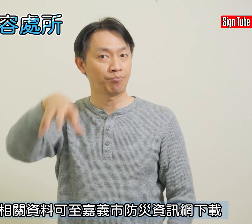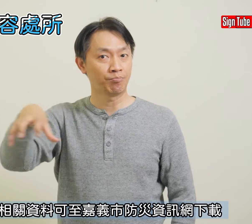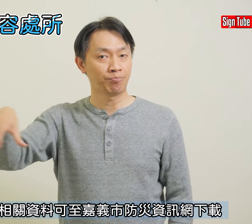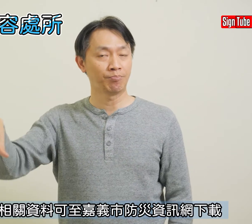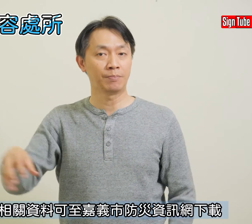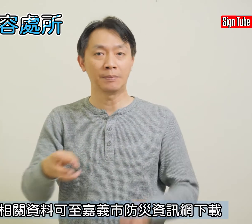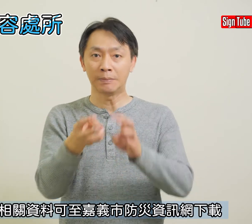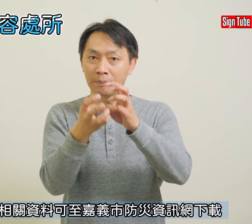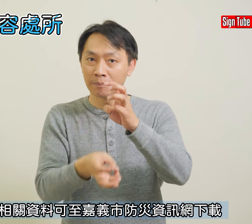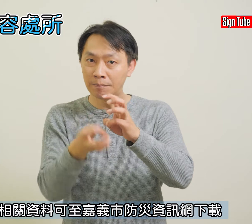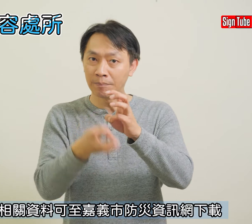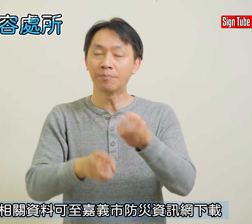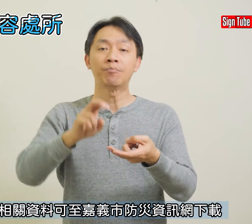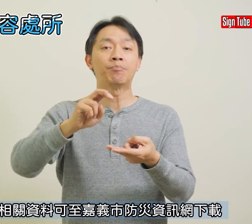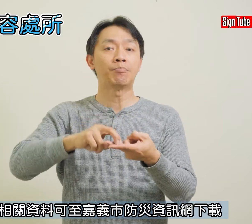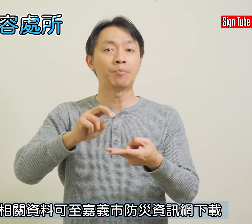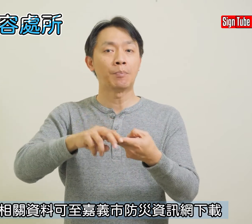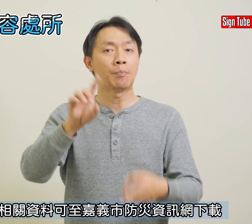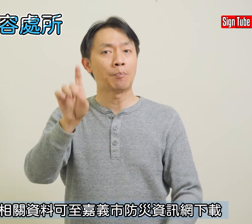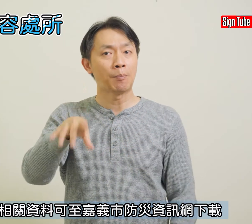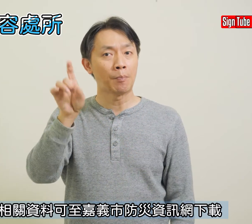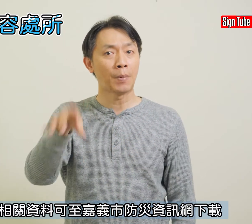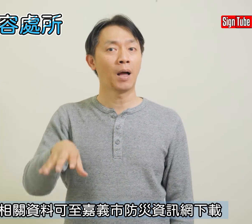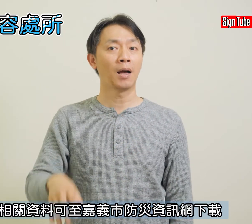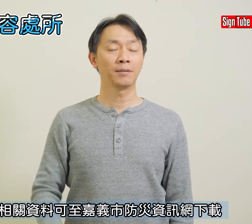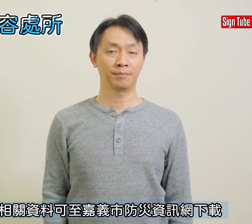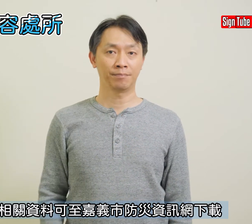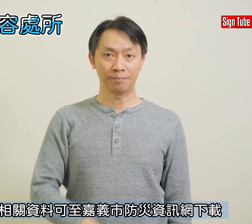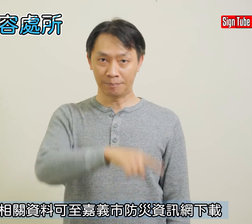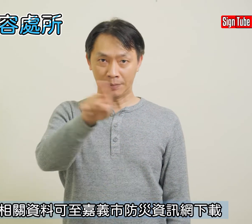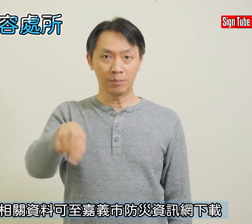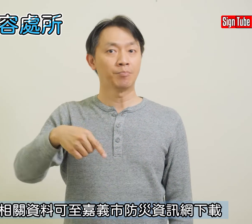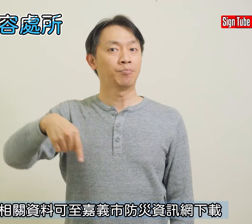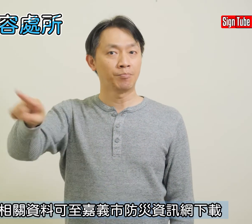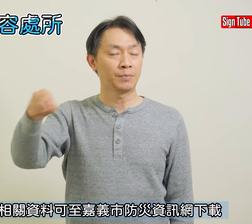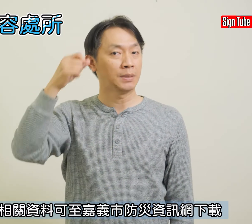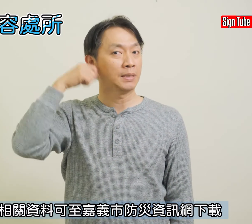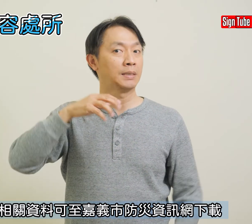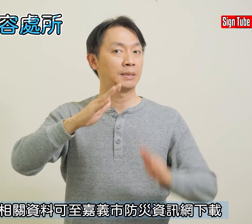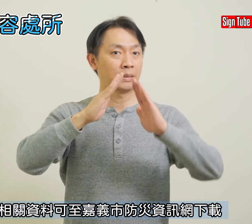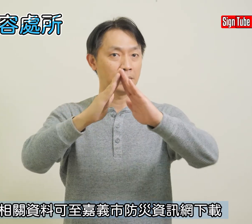相关资料可至嘉义市防灾资讯网下载。